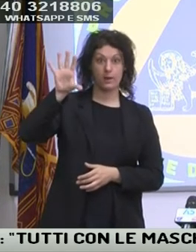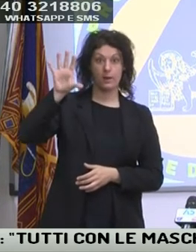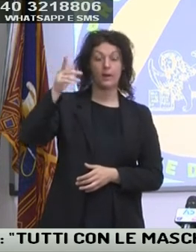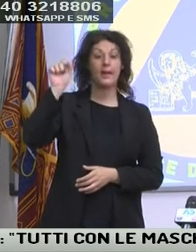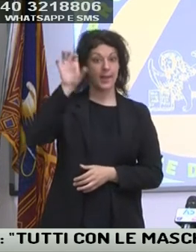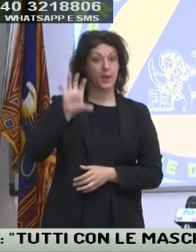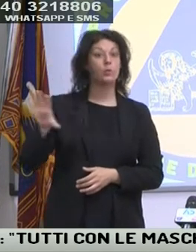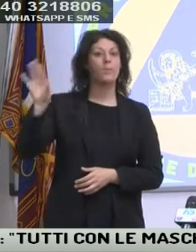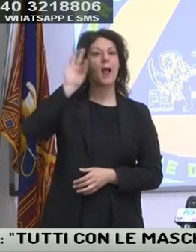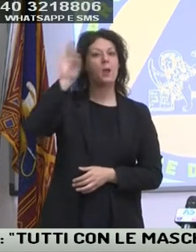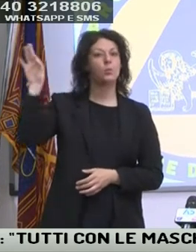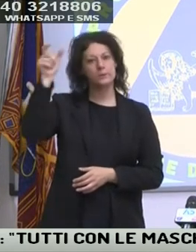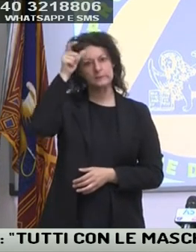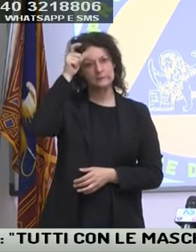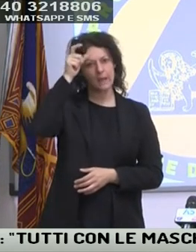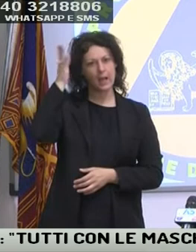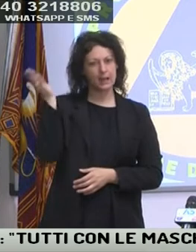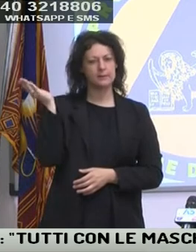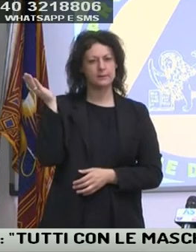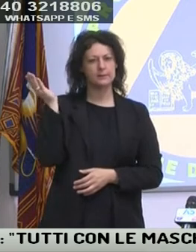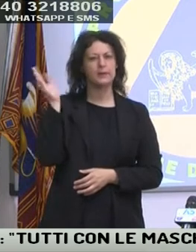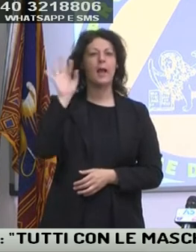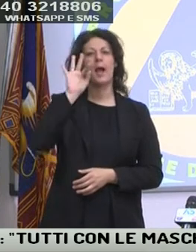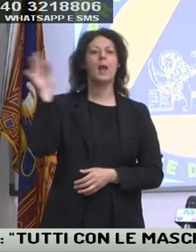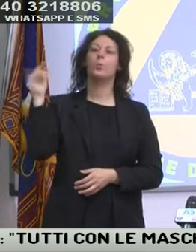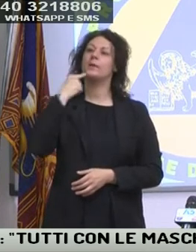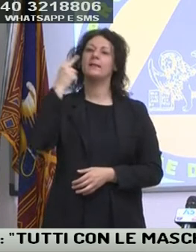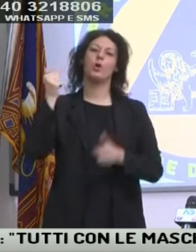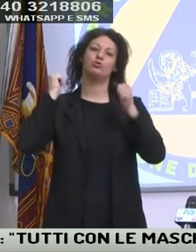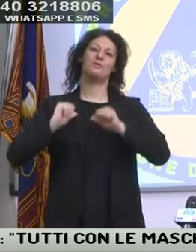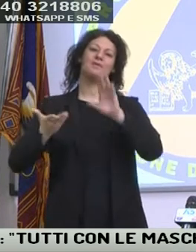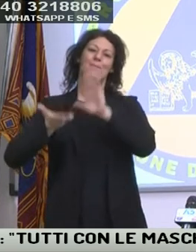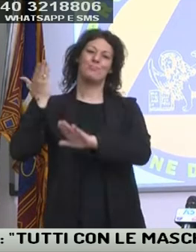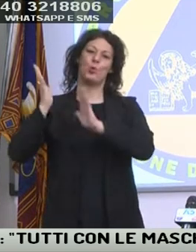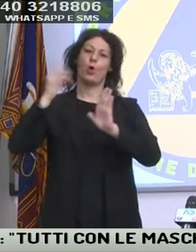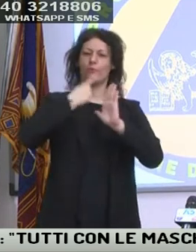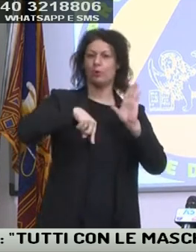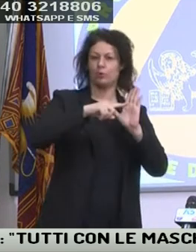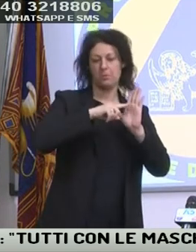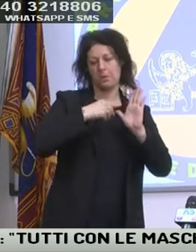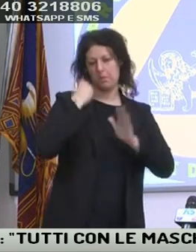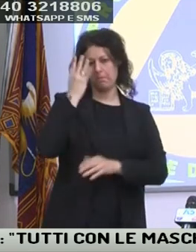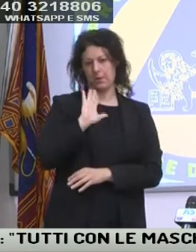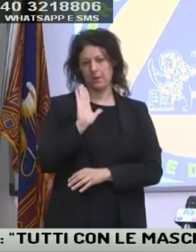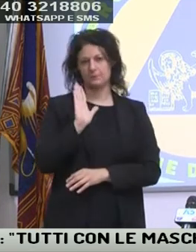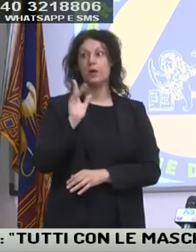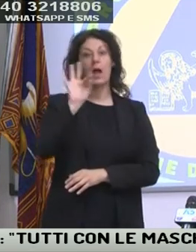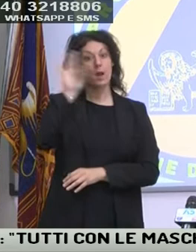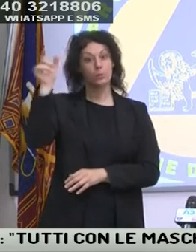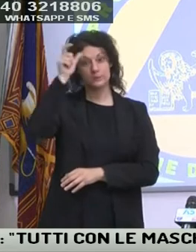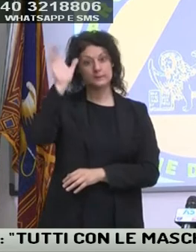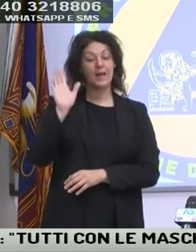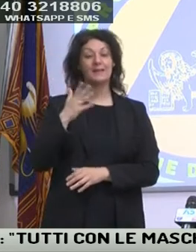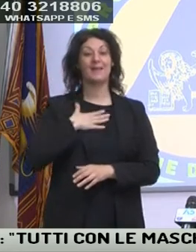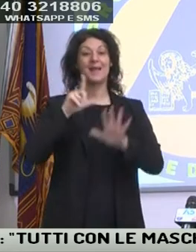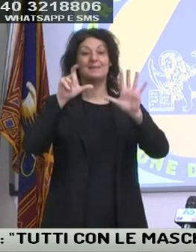ammesso e non concesso che sia vera sta roba. Io, ad esempio, non penso che sia così, che addirittura non garantiscono neanche il ricovero a chi ha più di 70